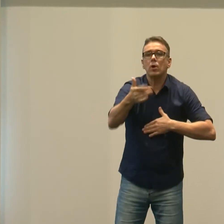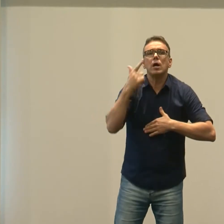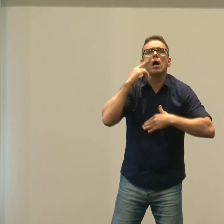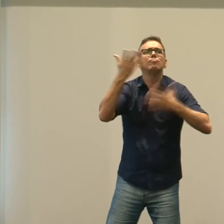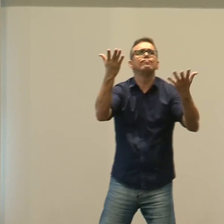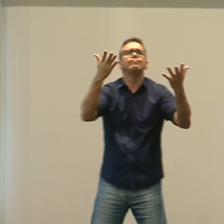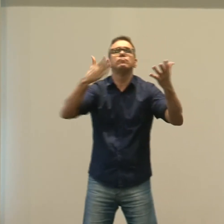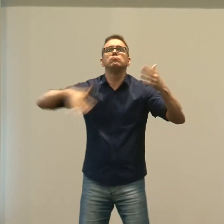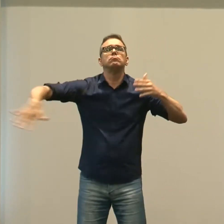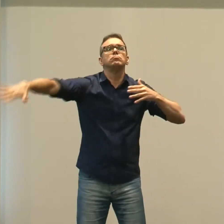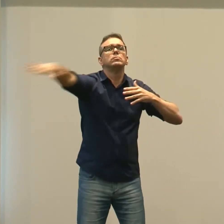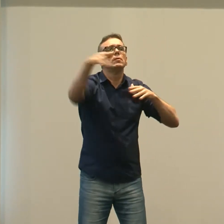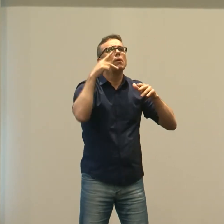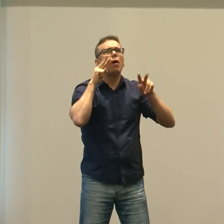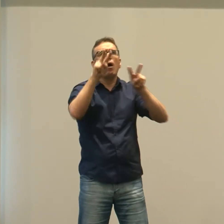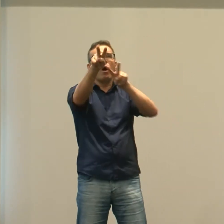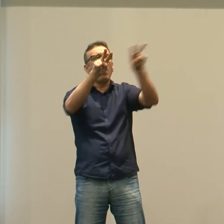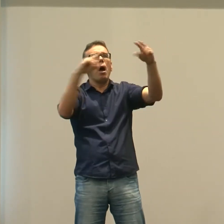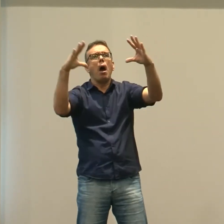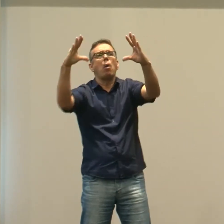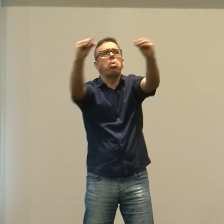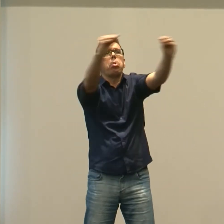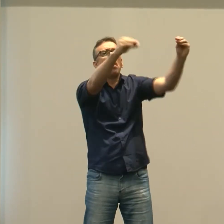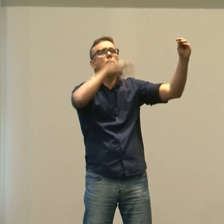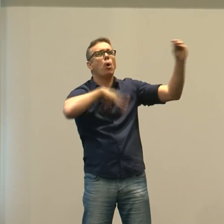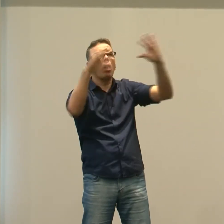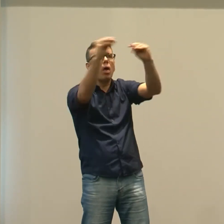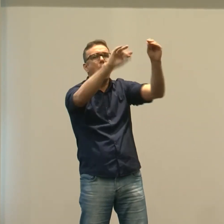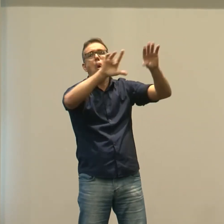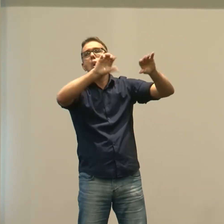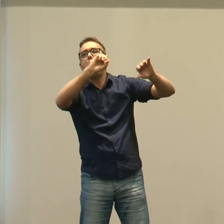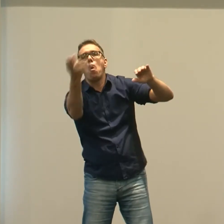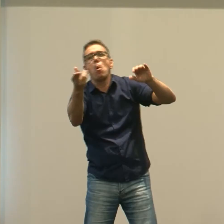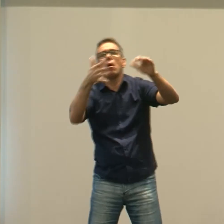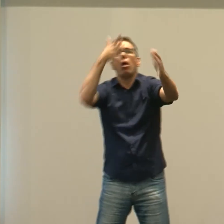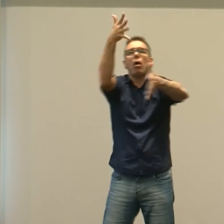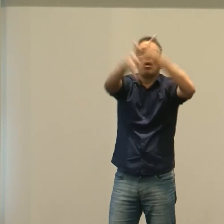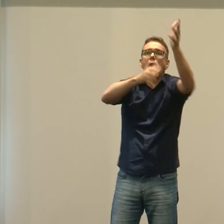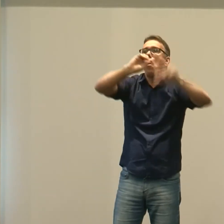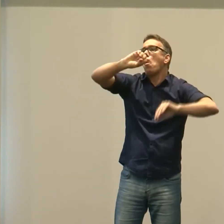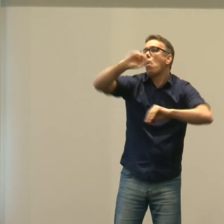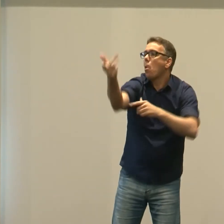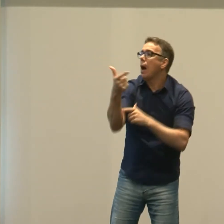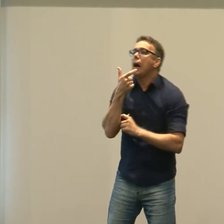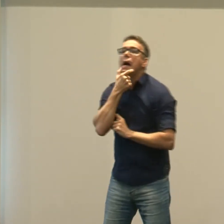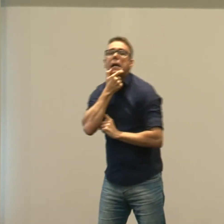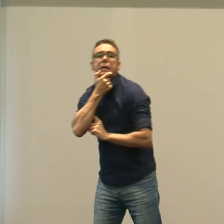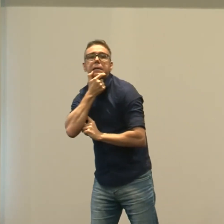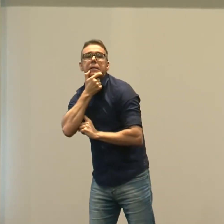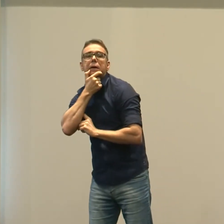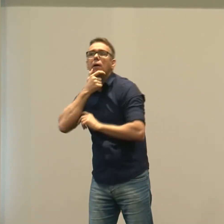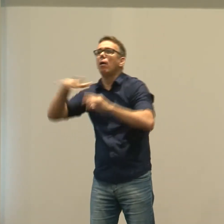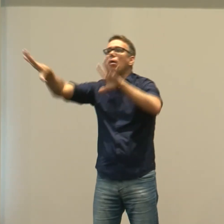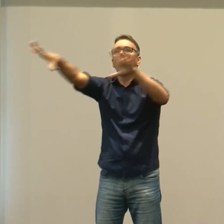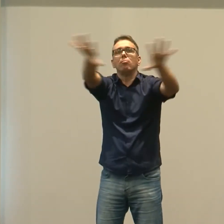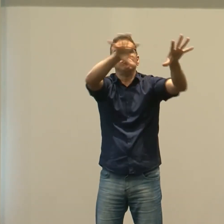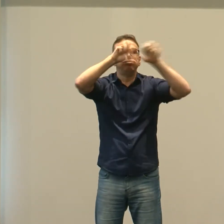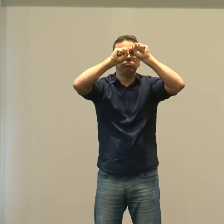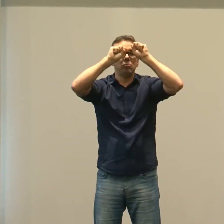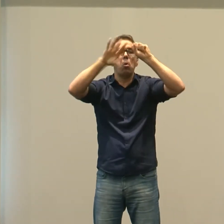Mas a língua está no meio externo, e a criança, ao observar sinalizações ou falas em qualquer